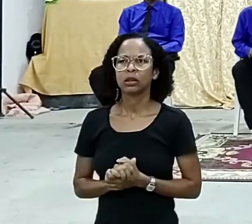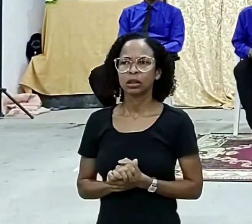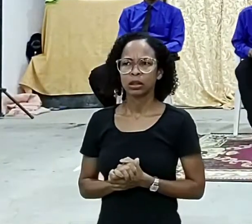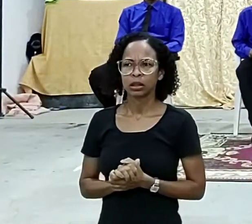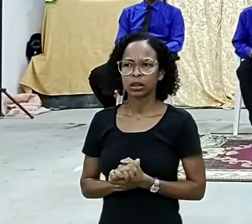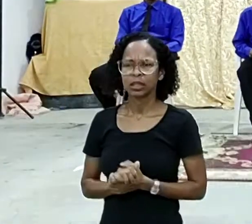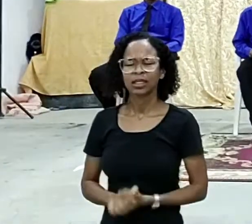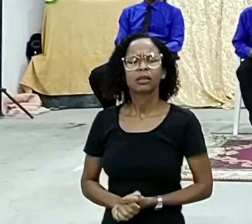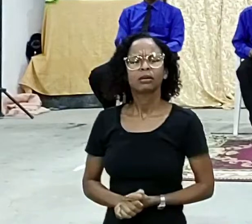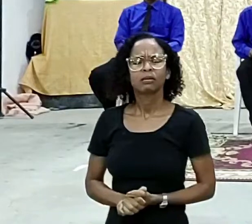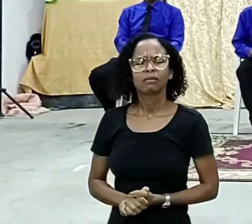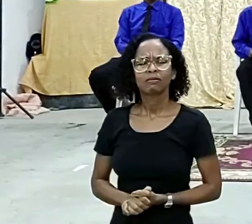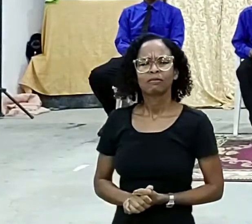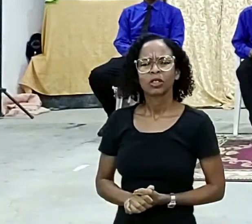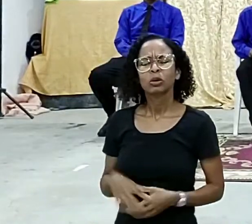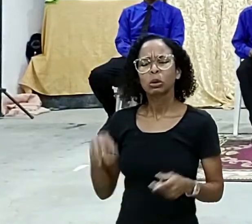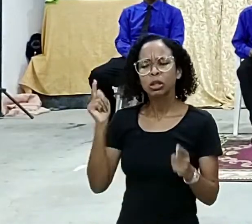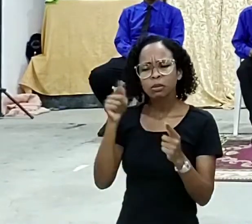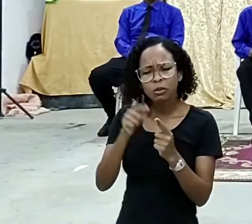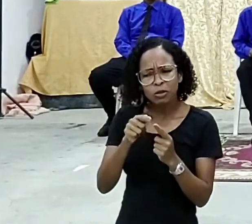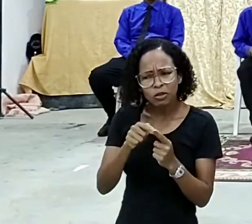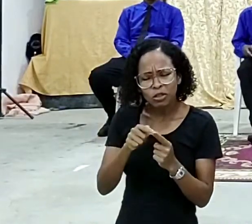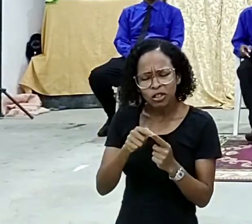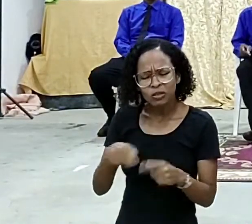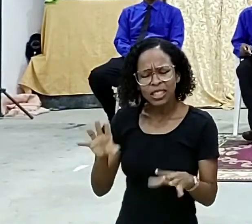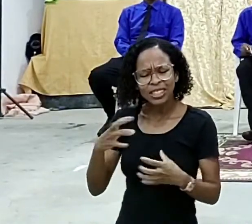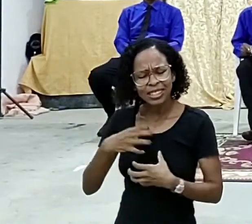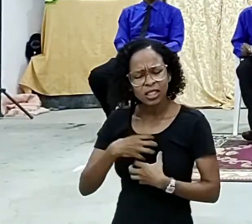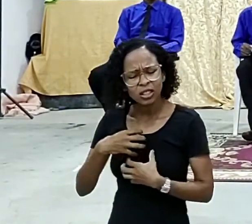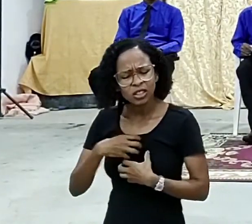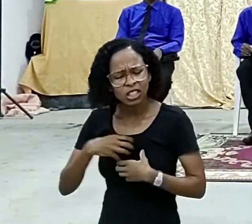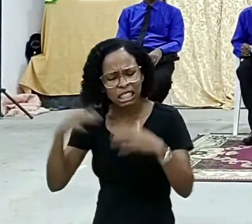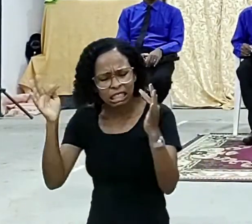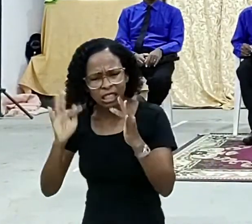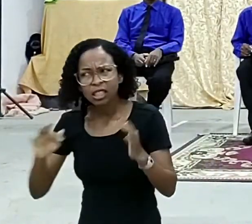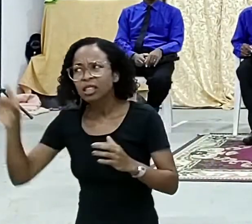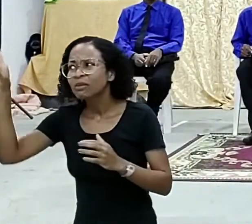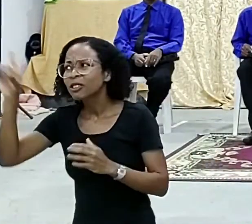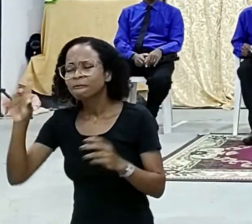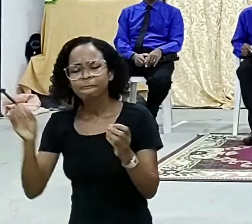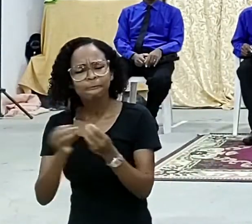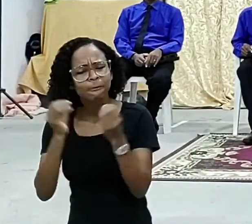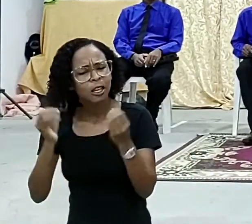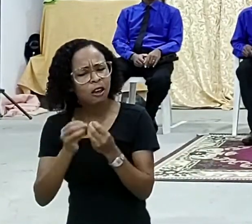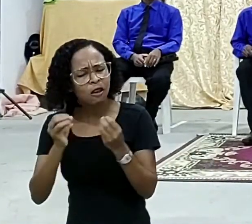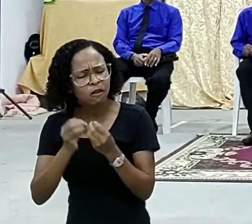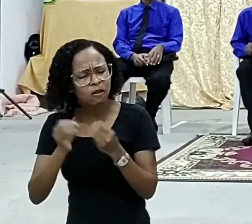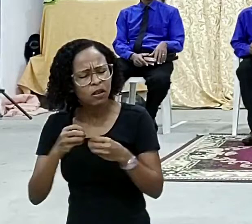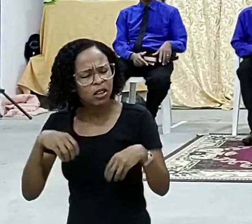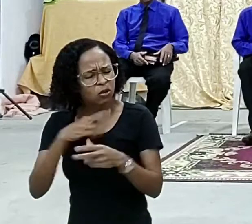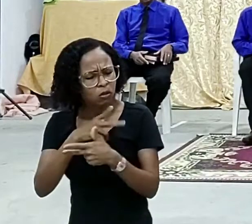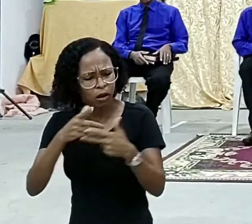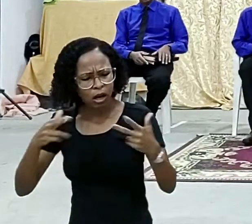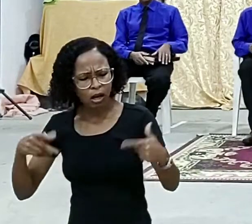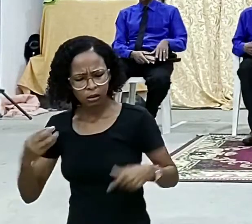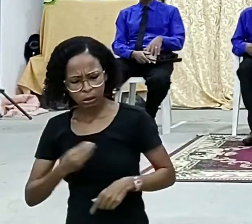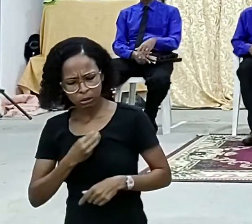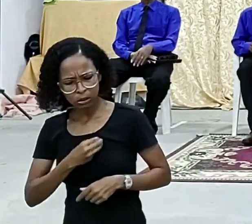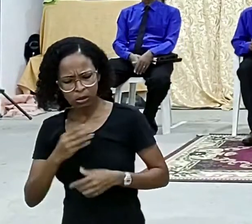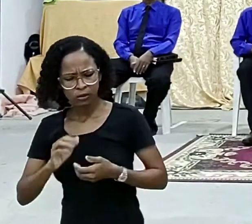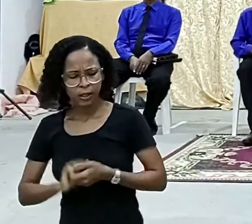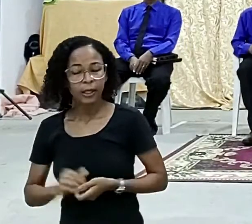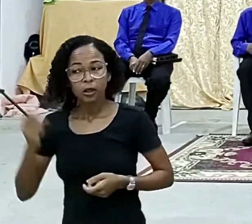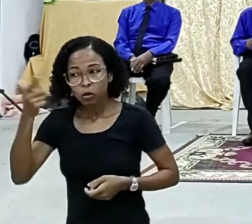Motivo de se alegrar nisso, pelas grandes coisas que o Senhor tem feito. Mais uma vez vamos recitar o tema